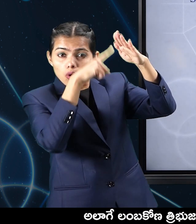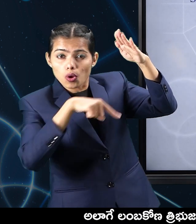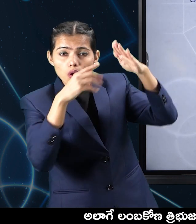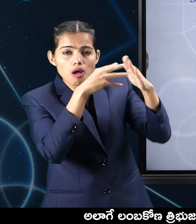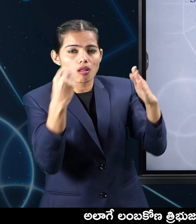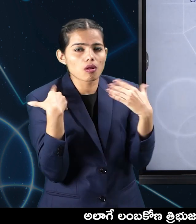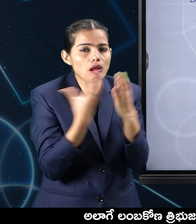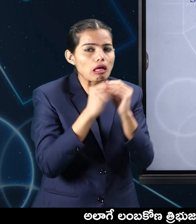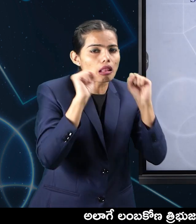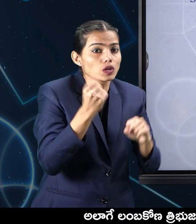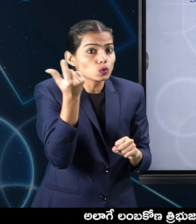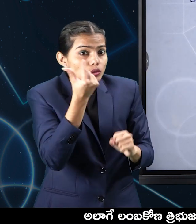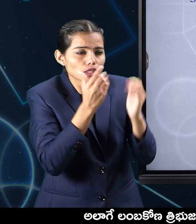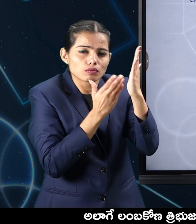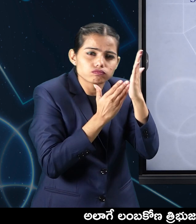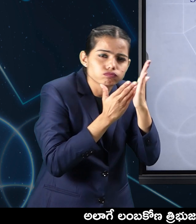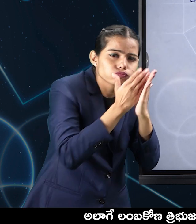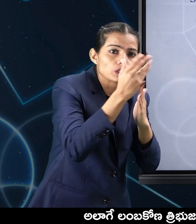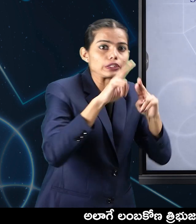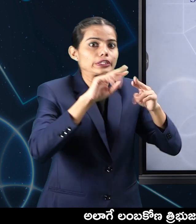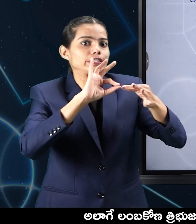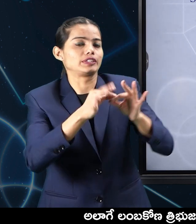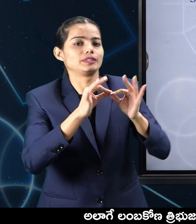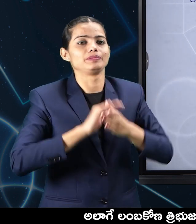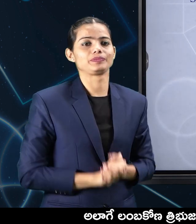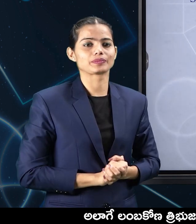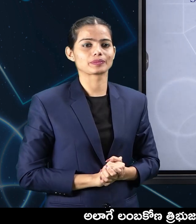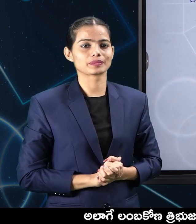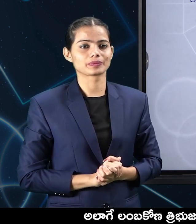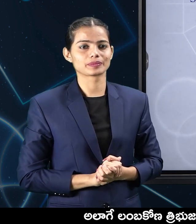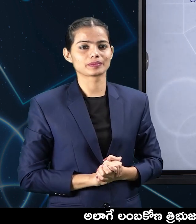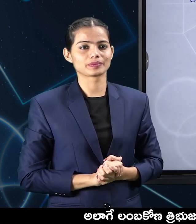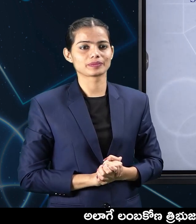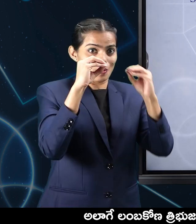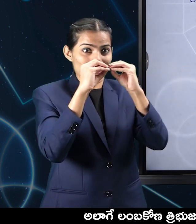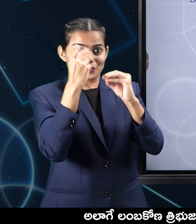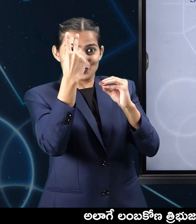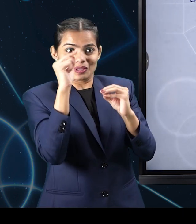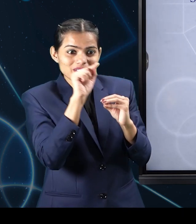అలాగే లంబకోణ త్రిభుజం మరియు మనం పైథాగరస్ సిద్ధాంతాన్ని ఉపయోగించవచ్చు.